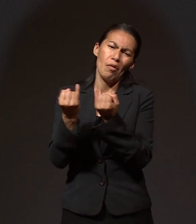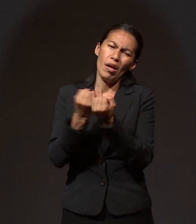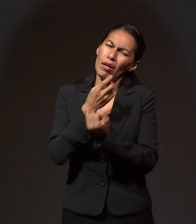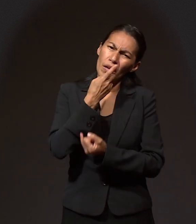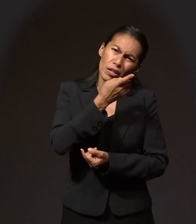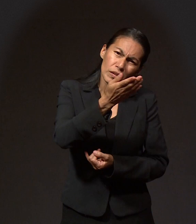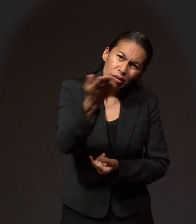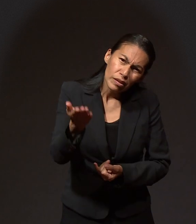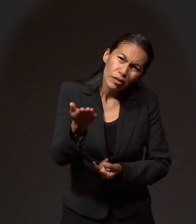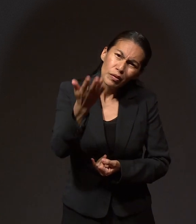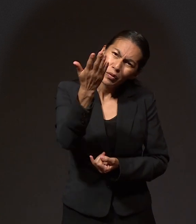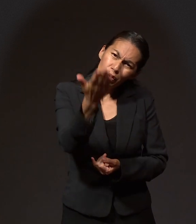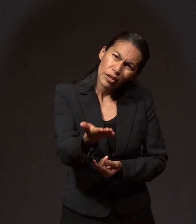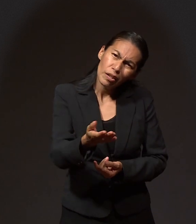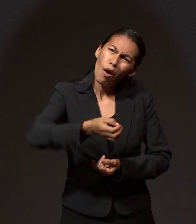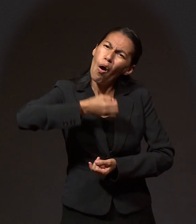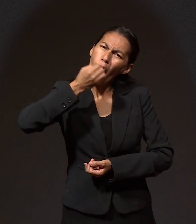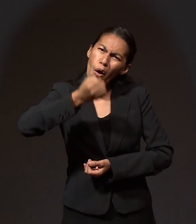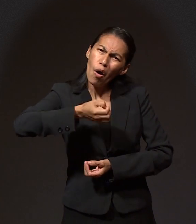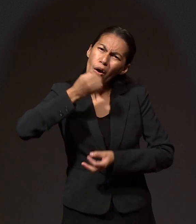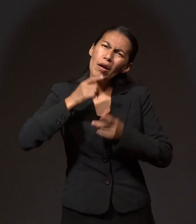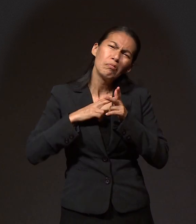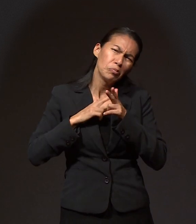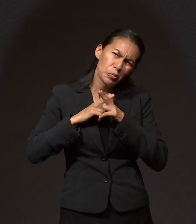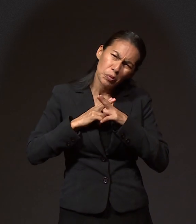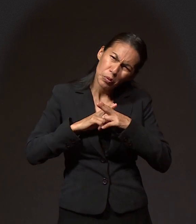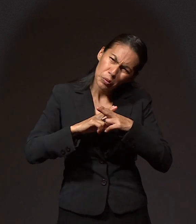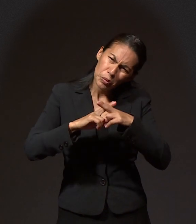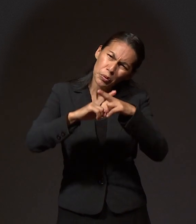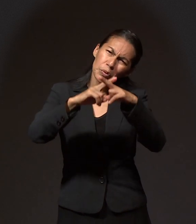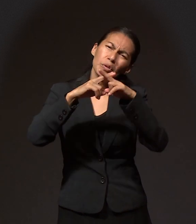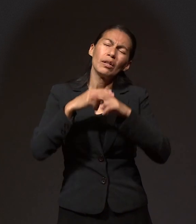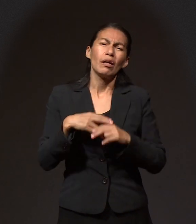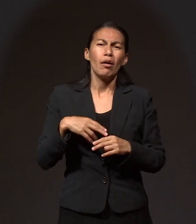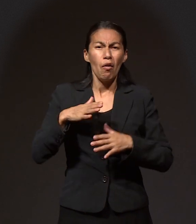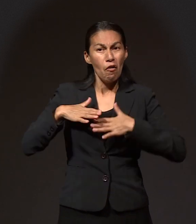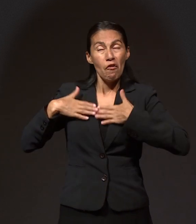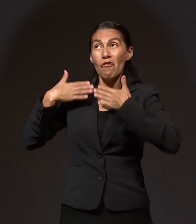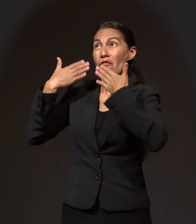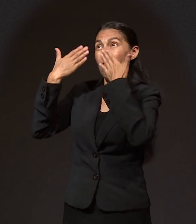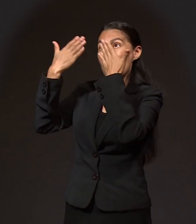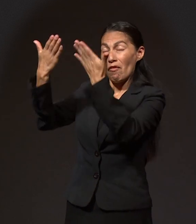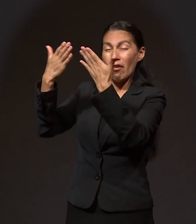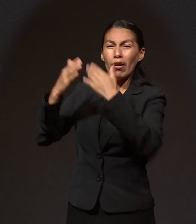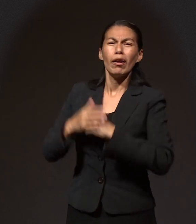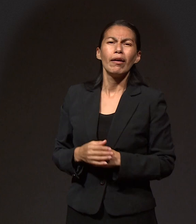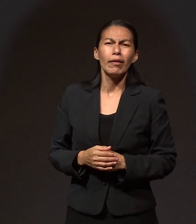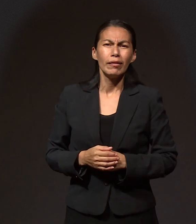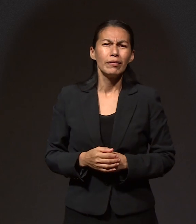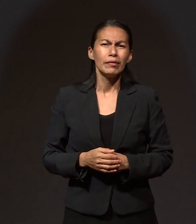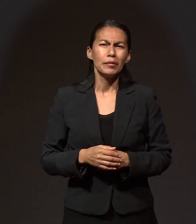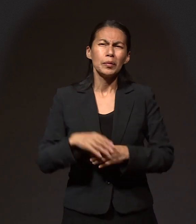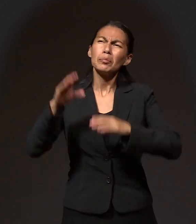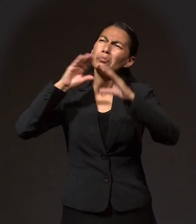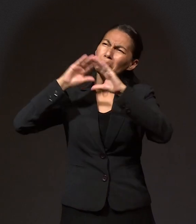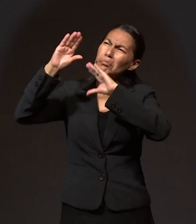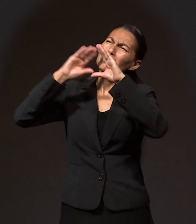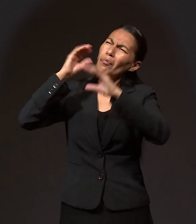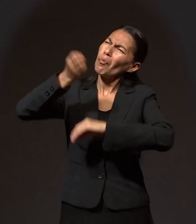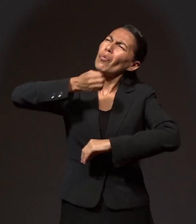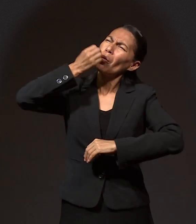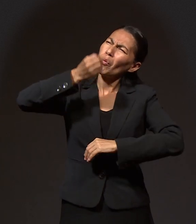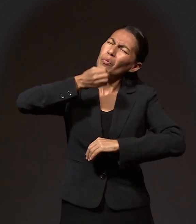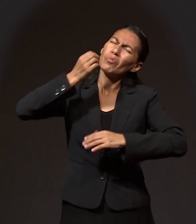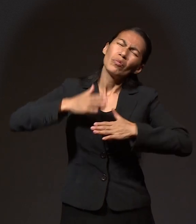Así yo quiero decir, hermanos, sigan perseverando en oración. En las buenas y en las malas confíen en el Señor pero creen el hábito de